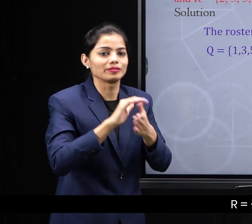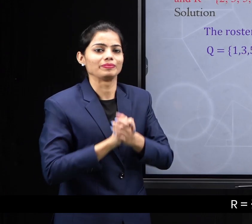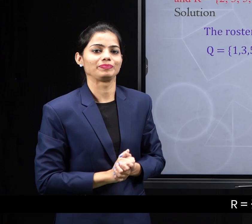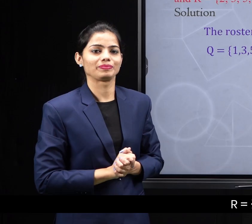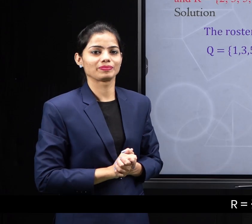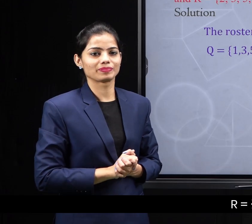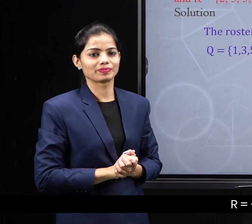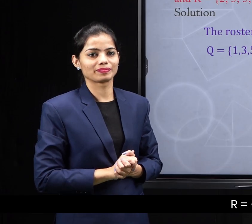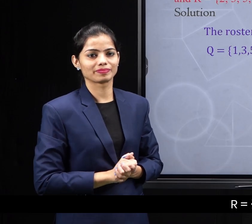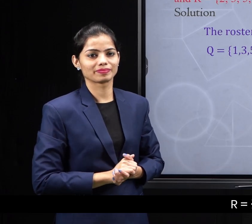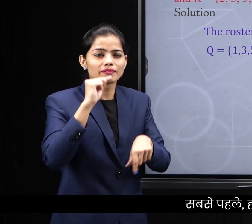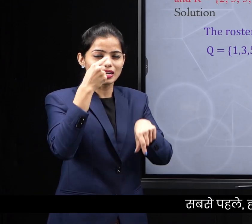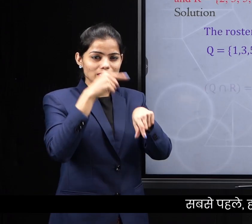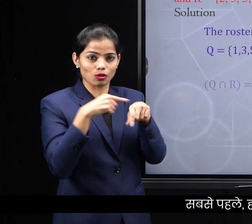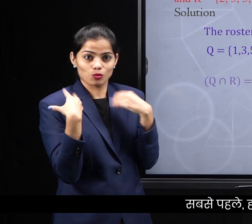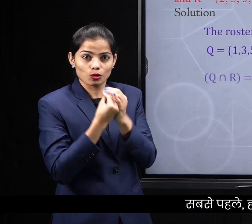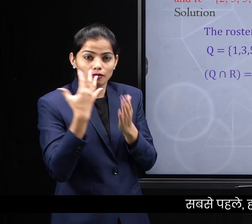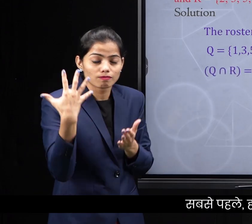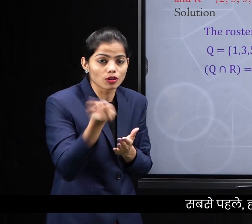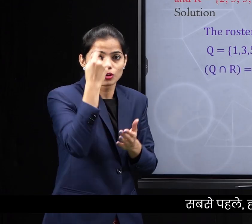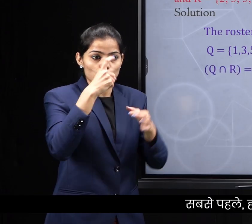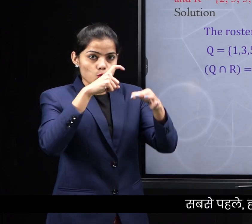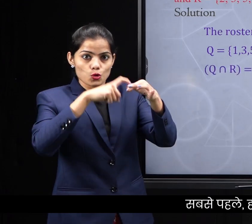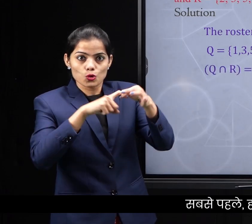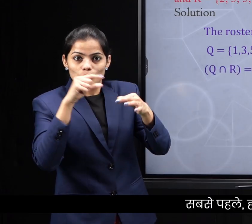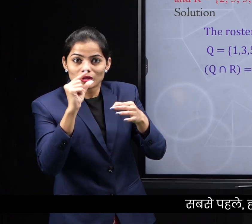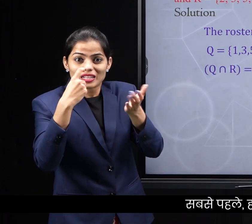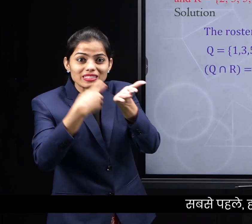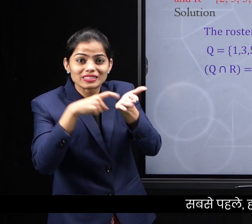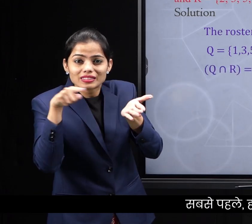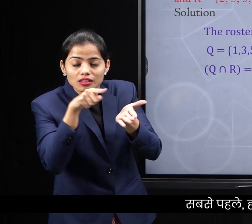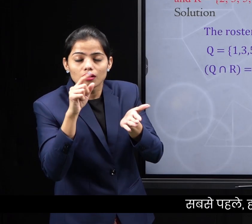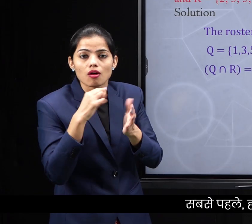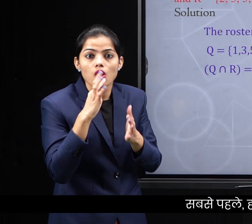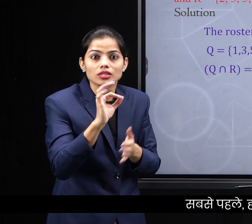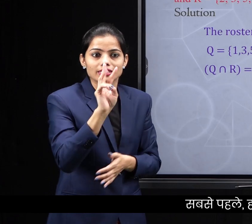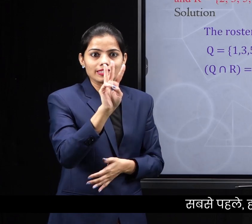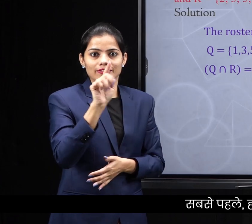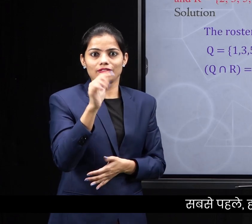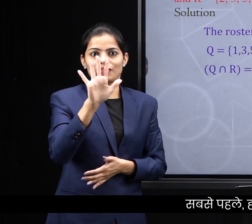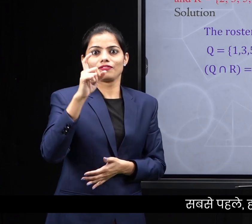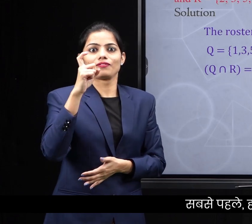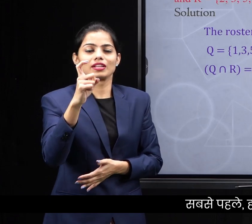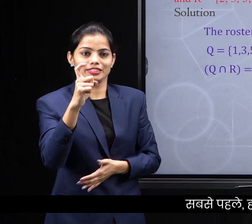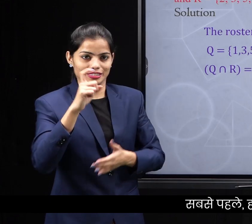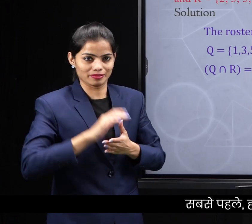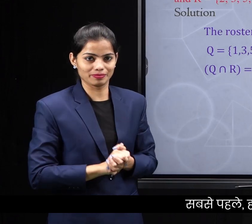13। सबसे पहले हम पाते हैं Q इंटरसेक्शन R is equals to 3, 5,